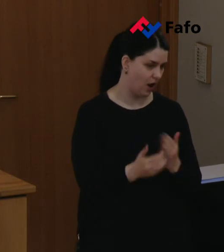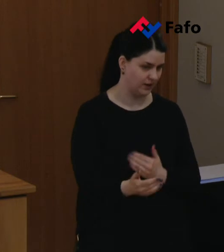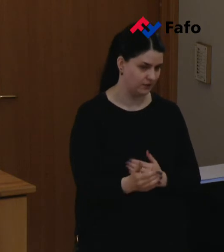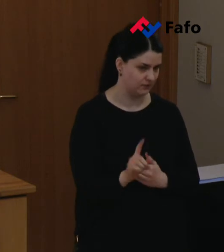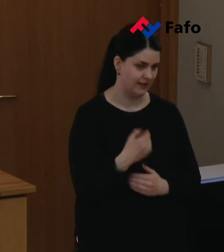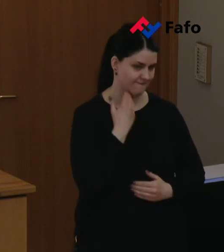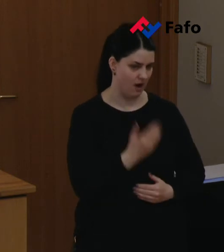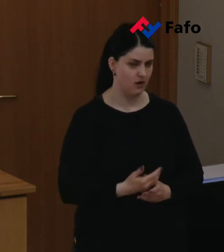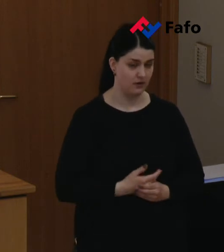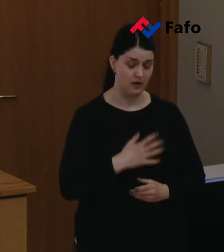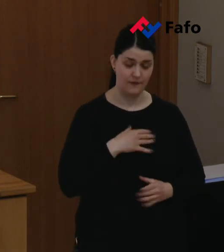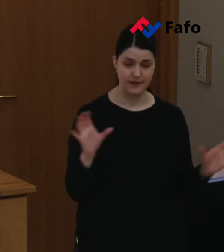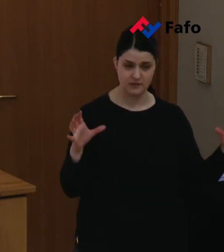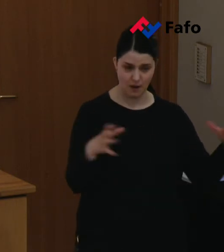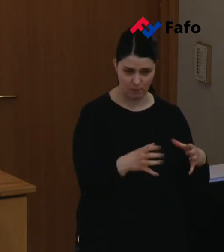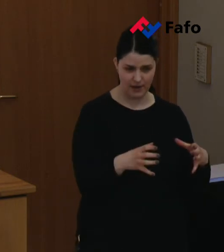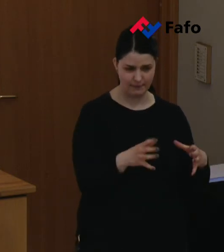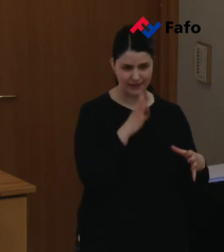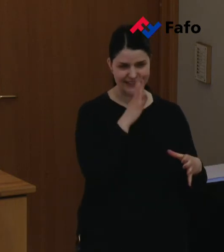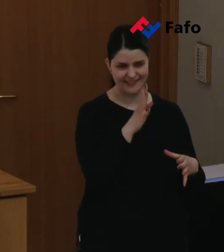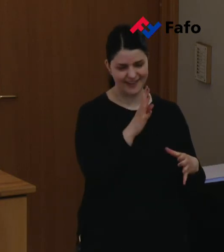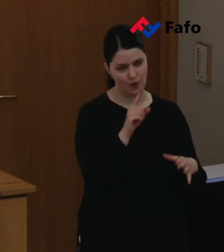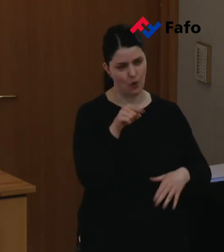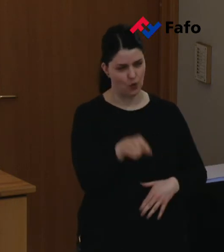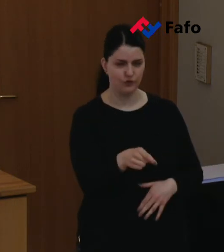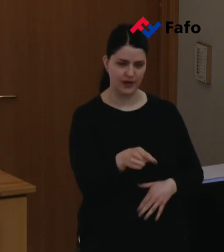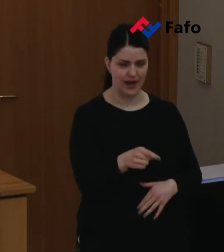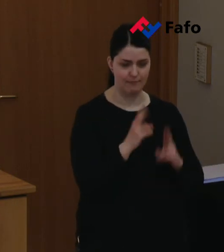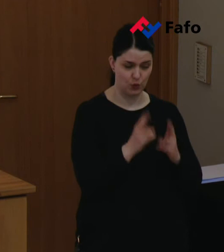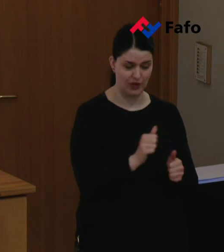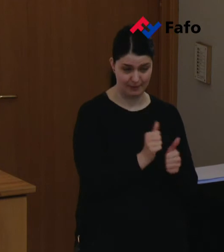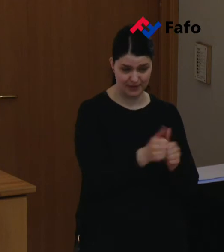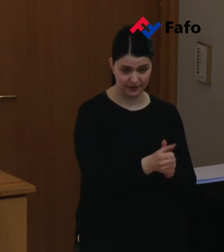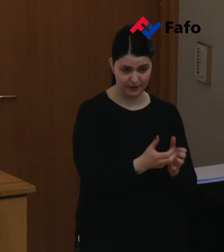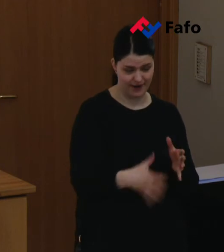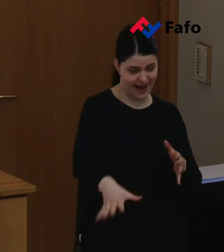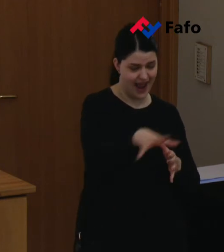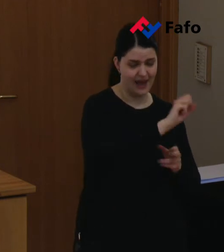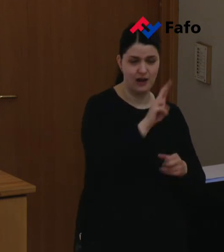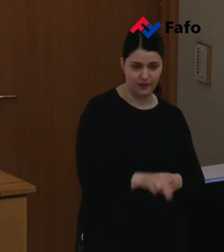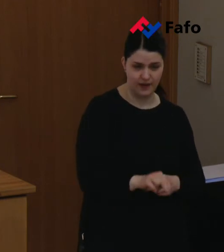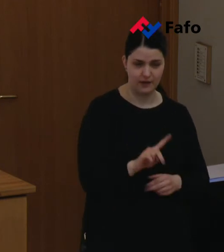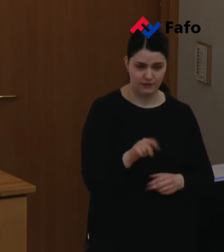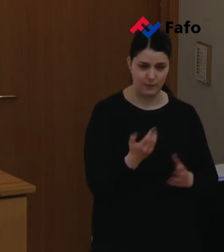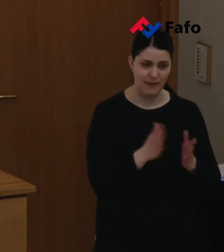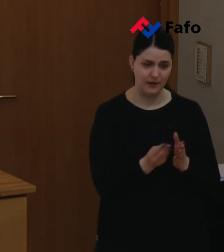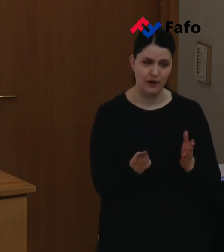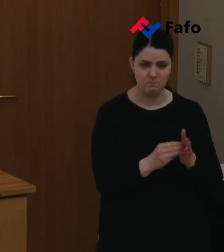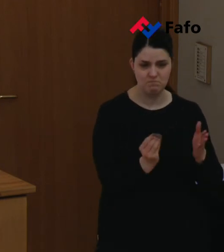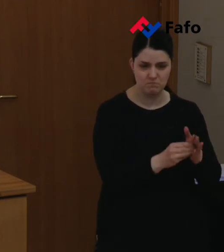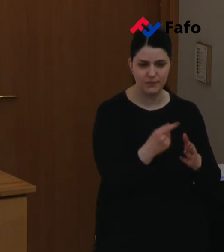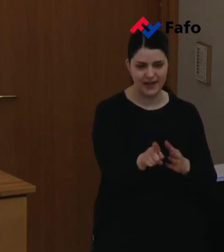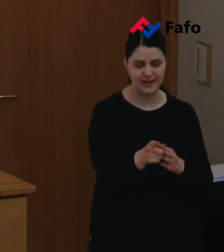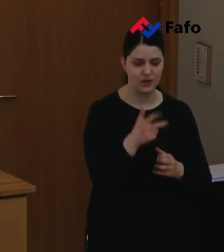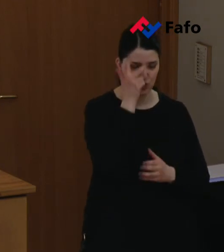Vi hadde en samling med 90, mellom 90 og 100 brukerrepresentanter fra hele landet som var og spilte inn til rusopptrappingsplanen, og det var to